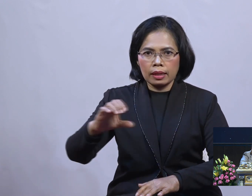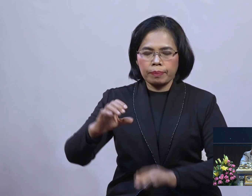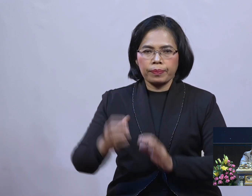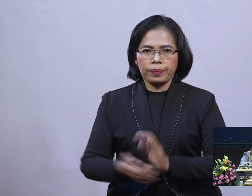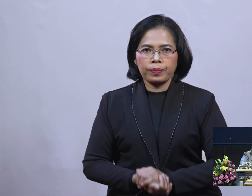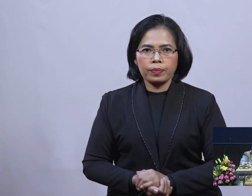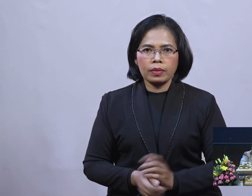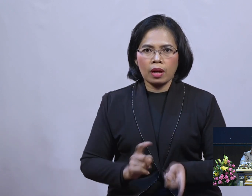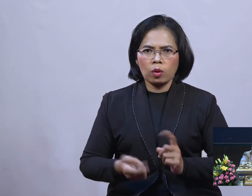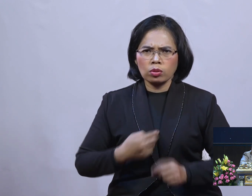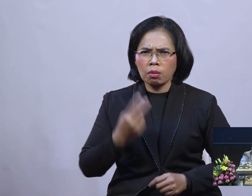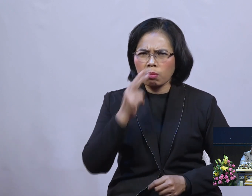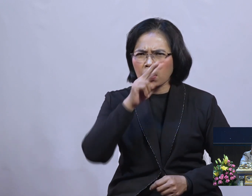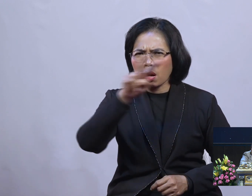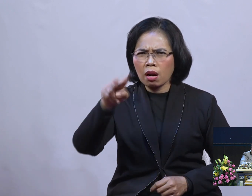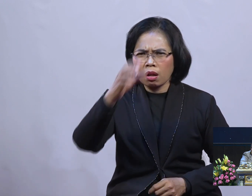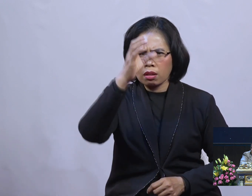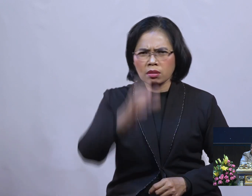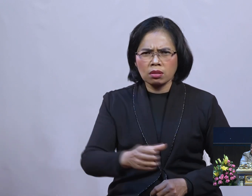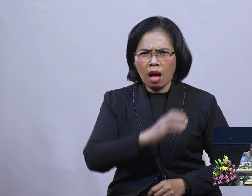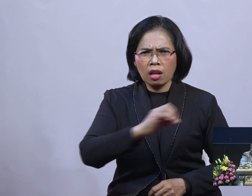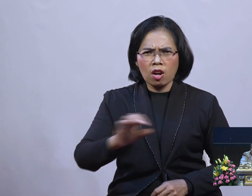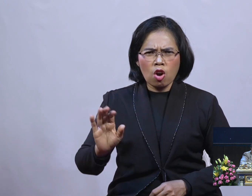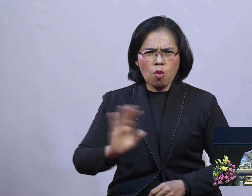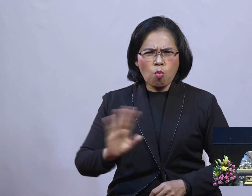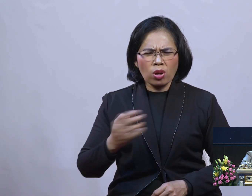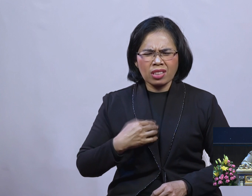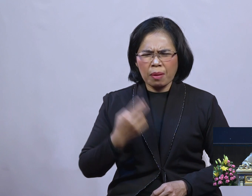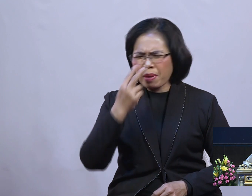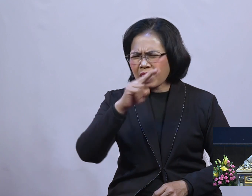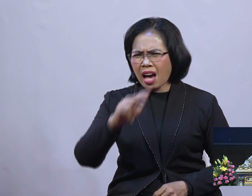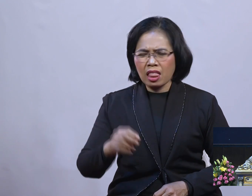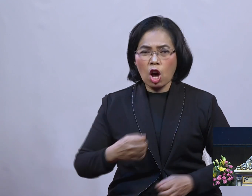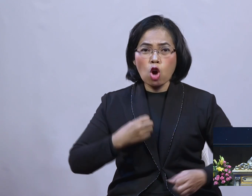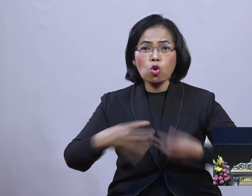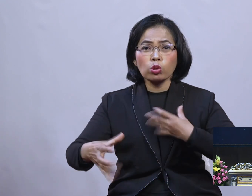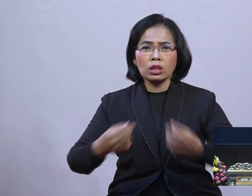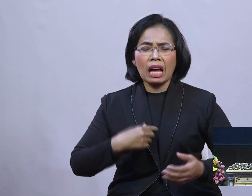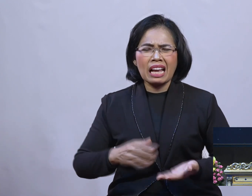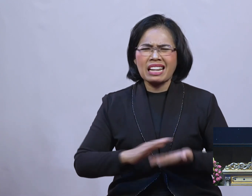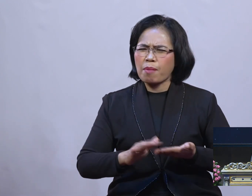The Prestige kalau saya memandang sekali bukannya saya melihat dosa-dosanya diampuni